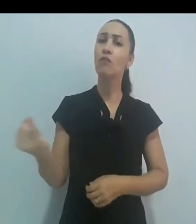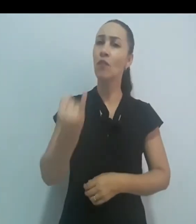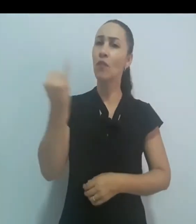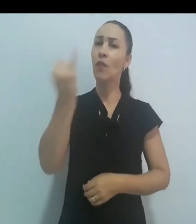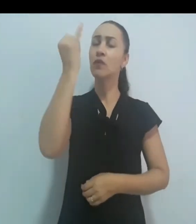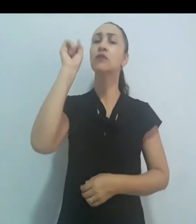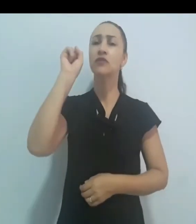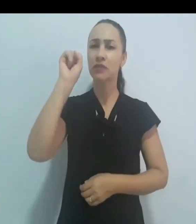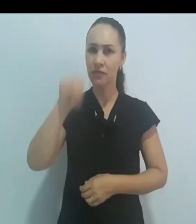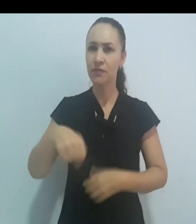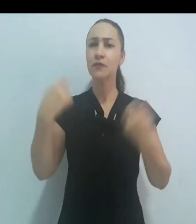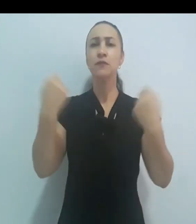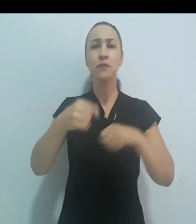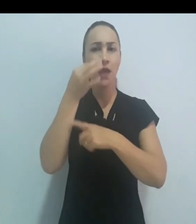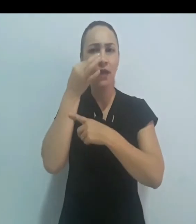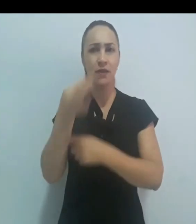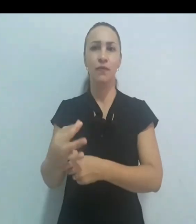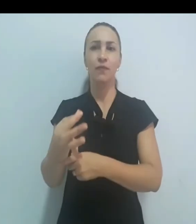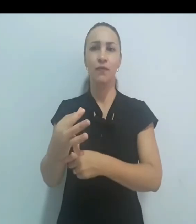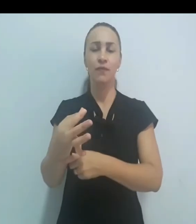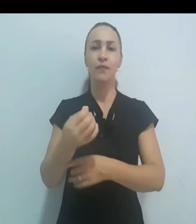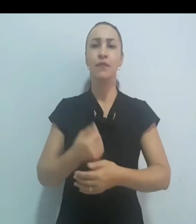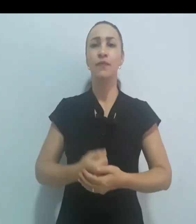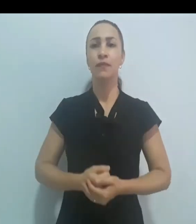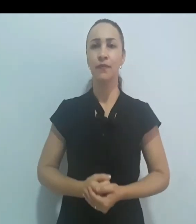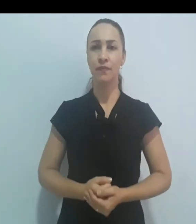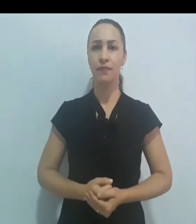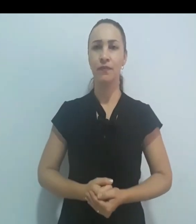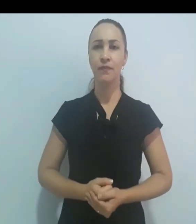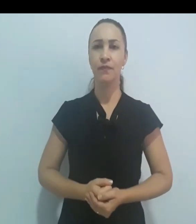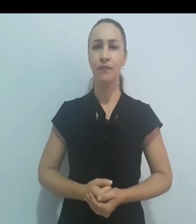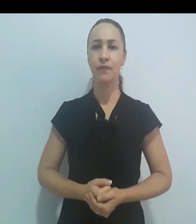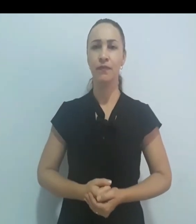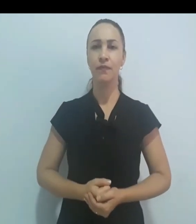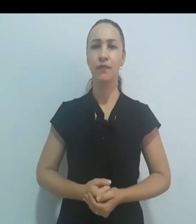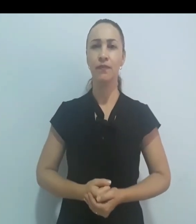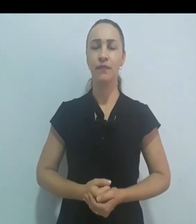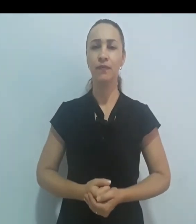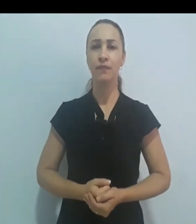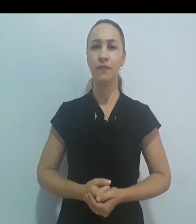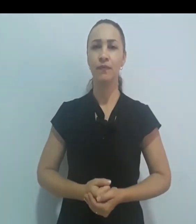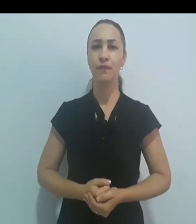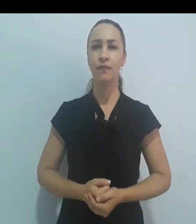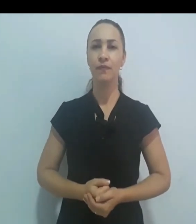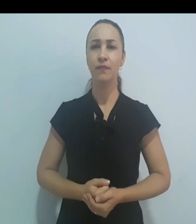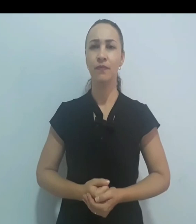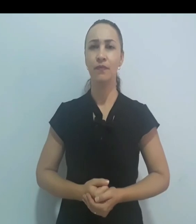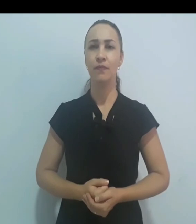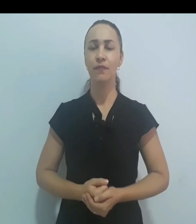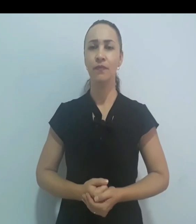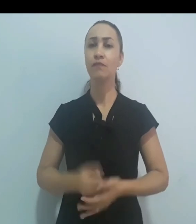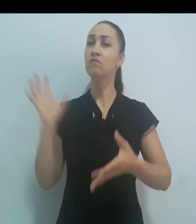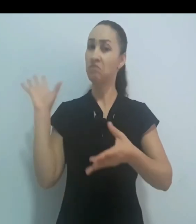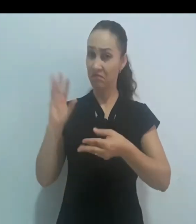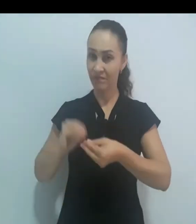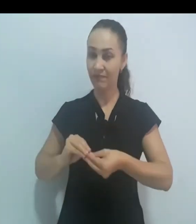são relevantes, elas devem ser levadas em conta, né? E, a partir